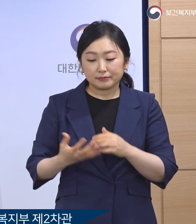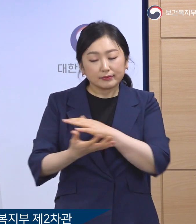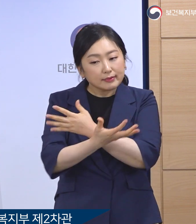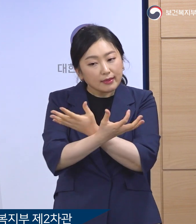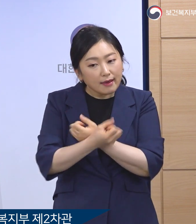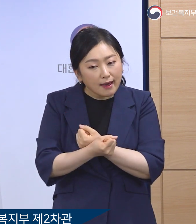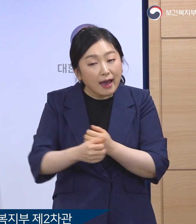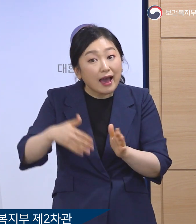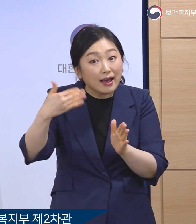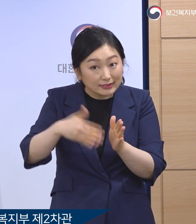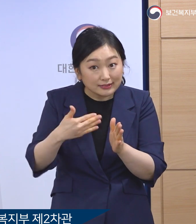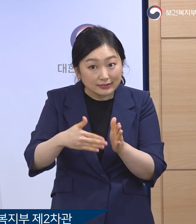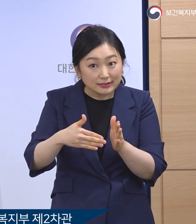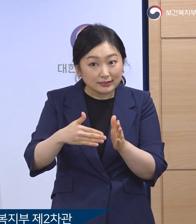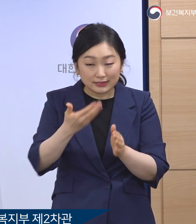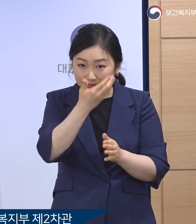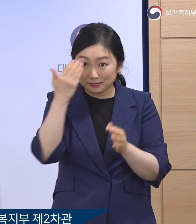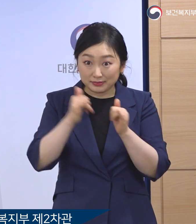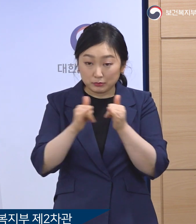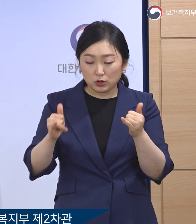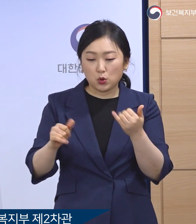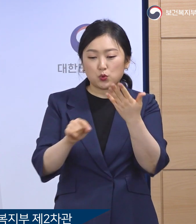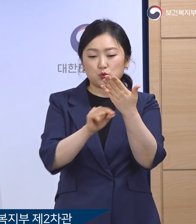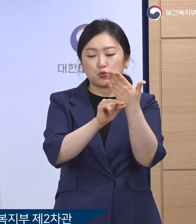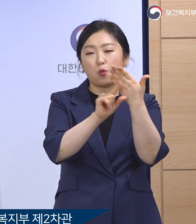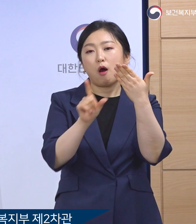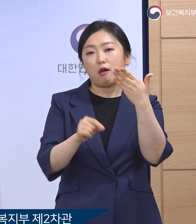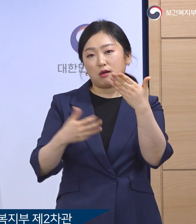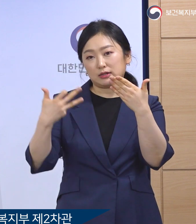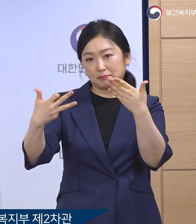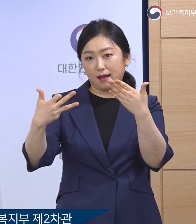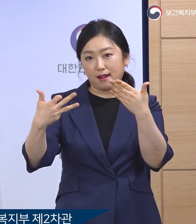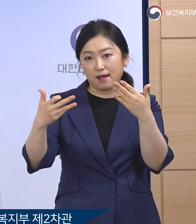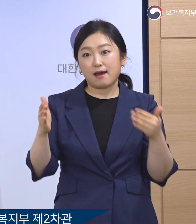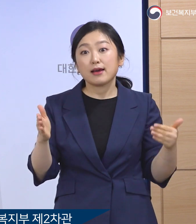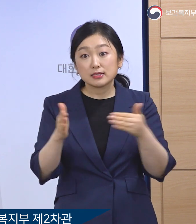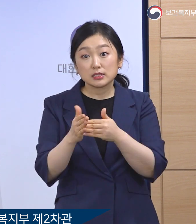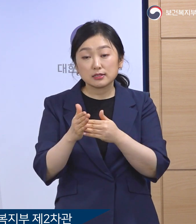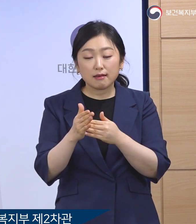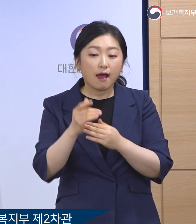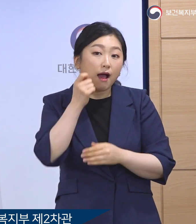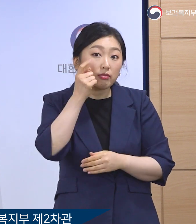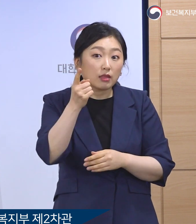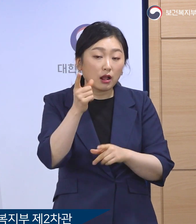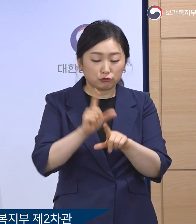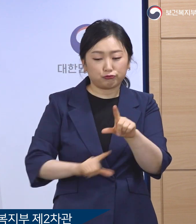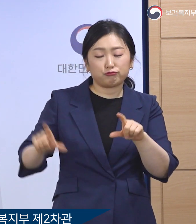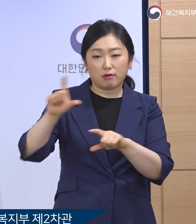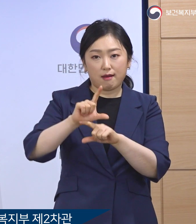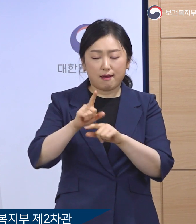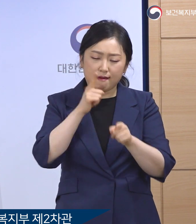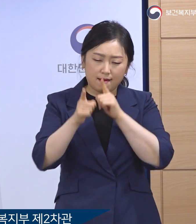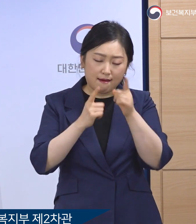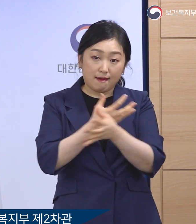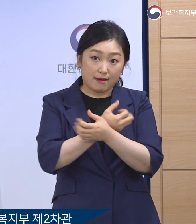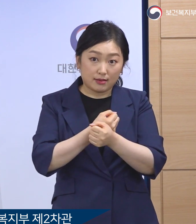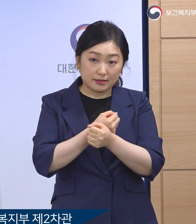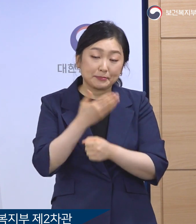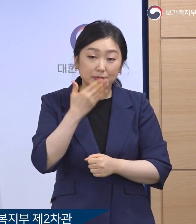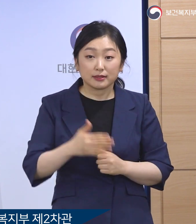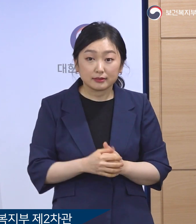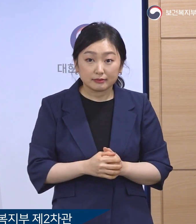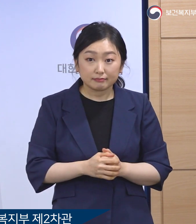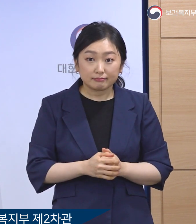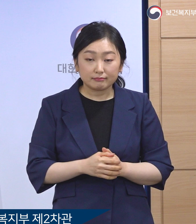못한 청장년층은 9월 18일까지 한 달간 추가적인 예약도 가능합니다. 예약